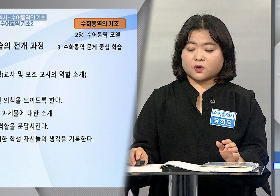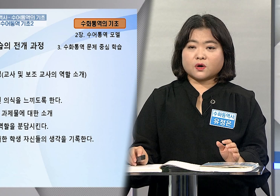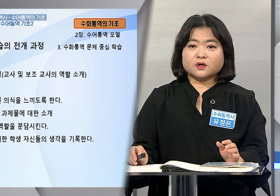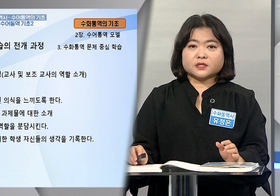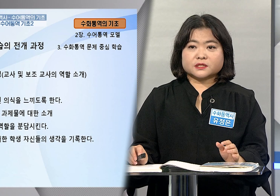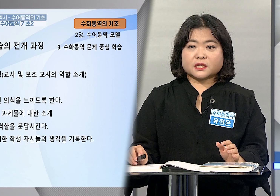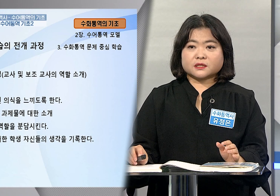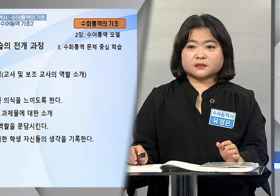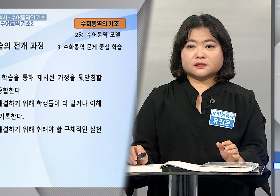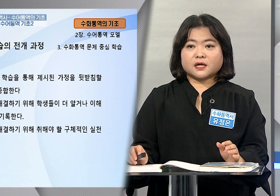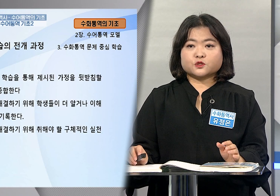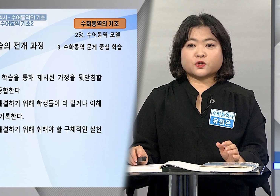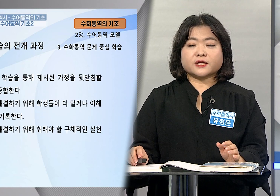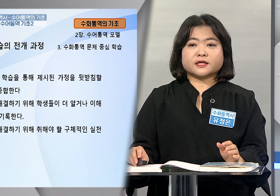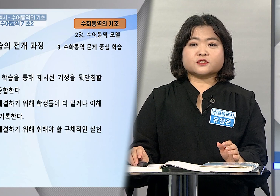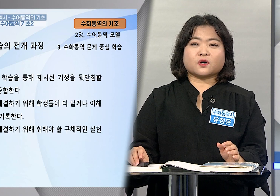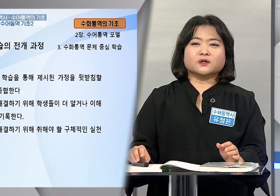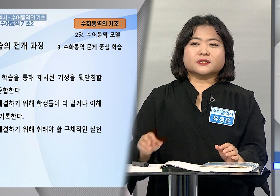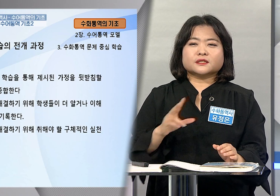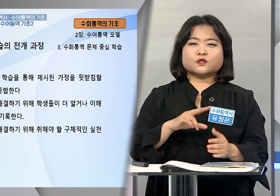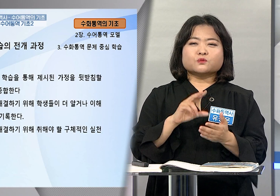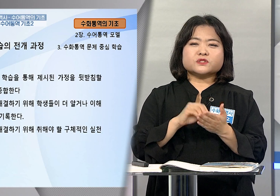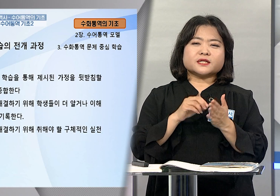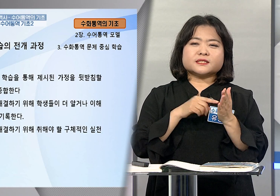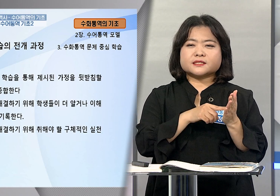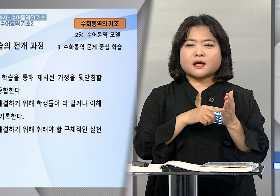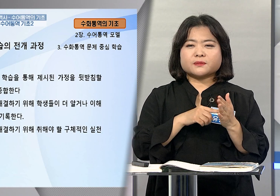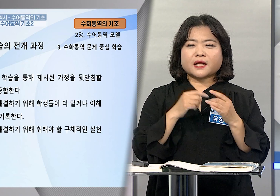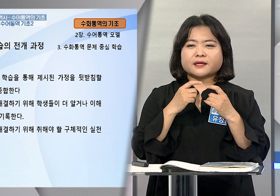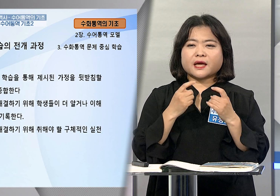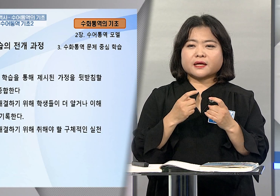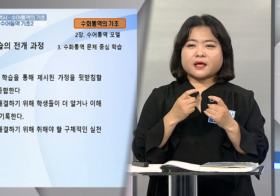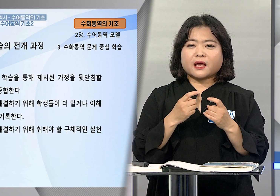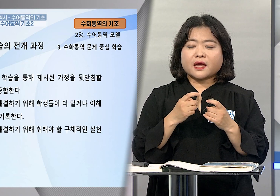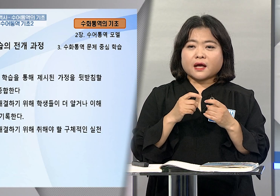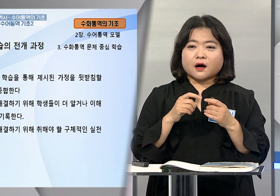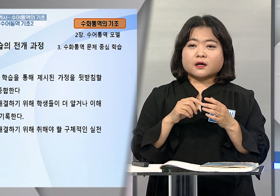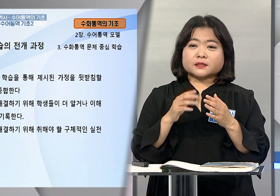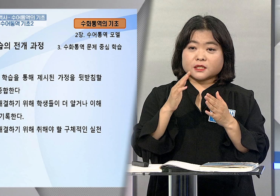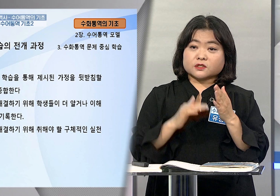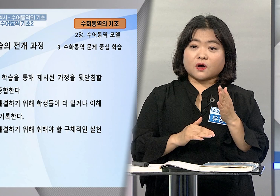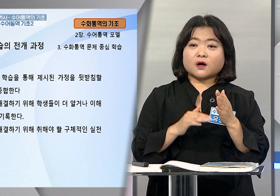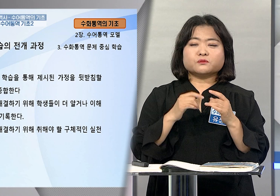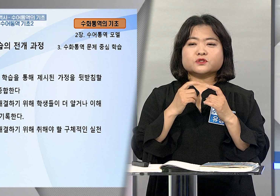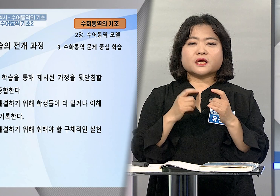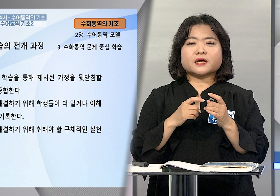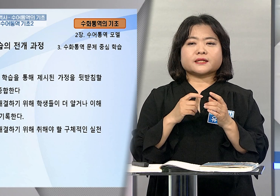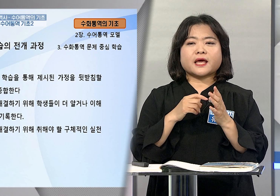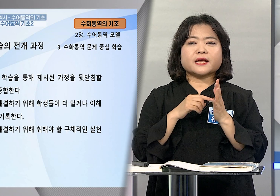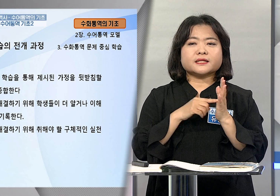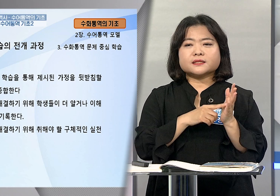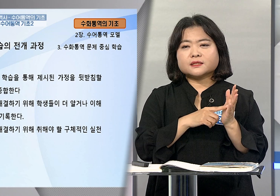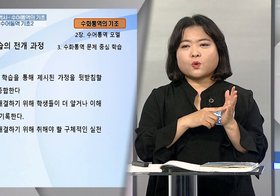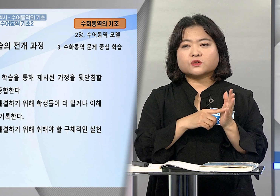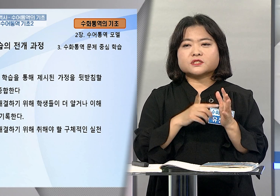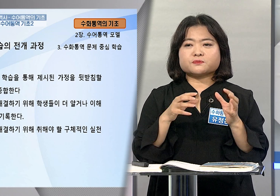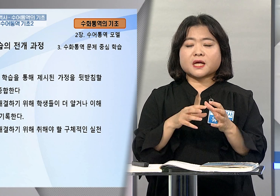따라서 진행을 할 수가 있겠죠. 그리고 문제를 제시합니다. 개인에 이어서 개인 혹은 집단